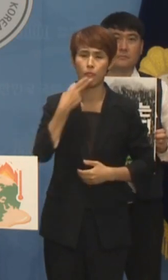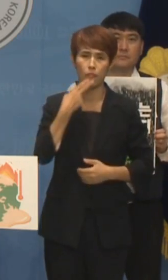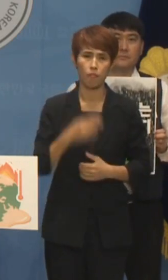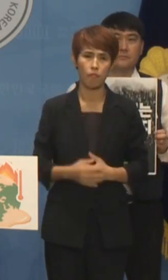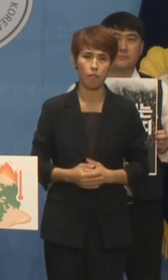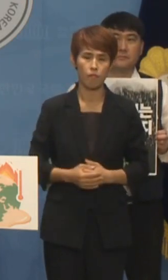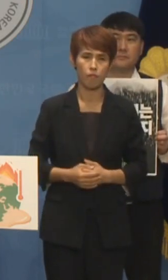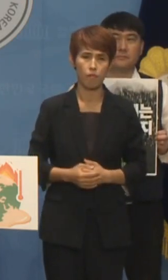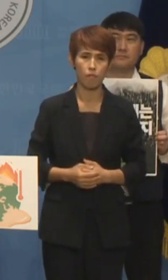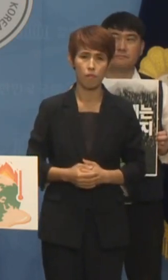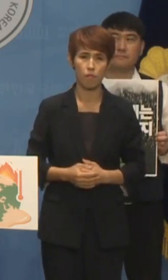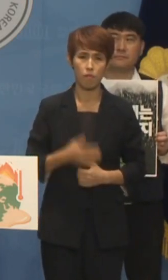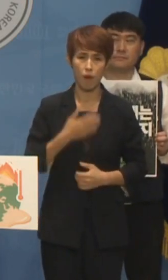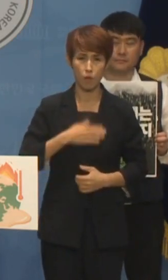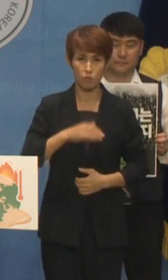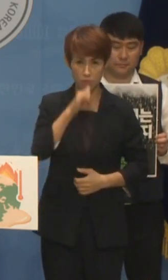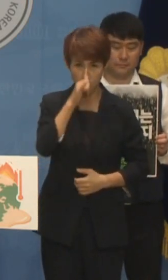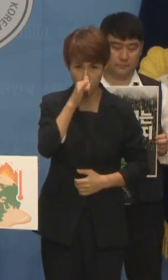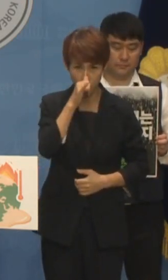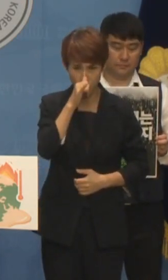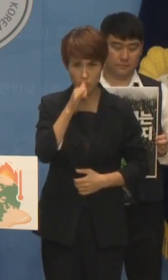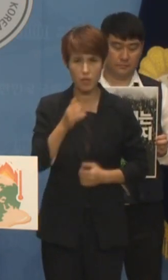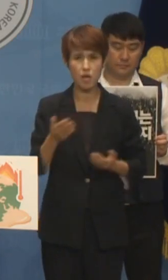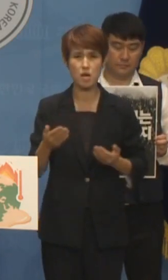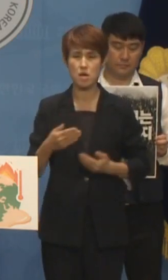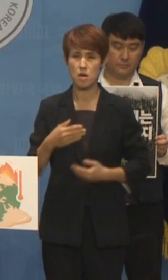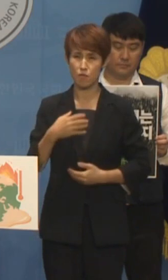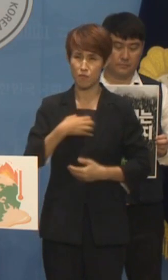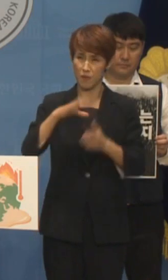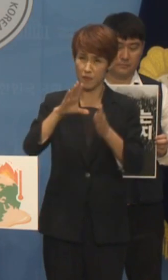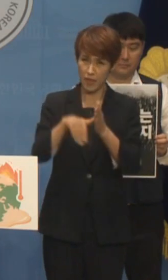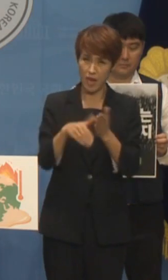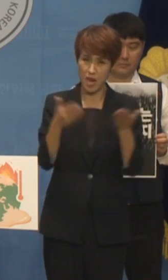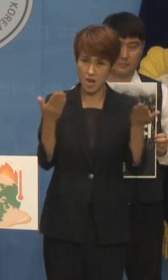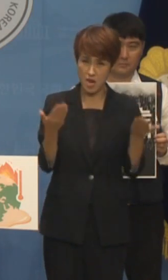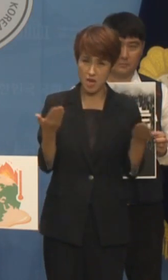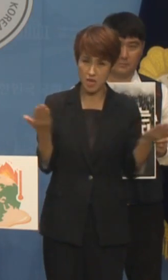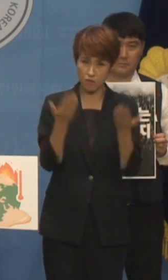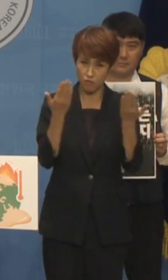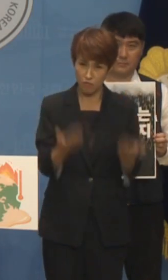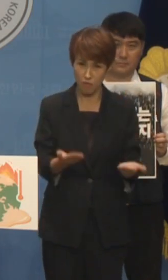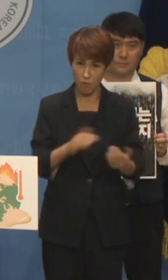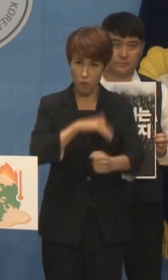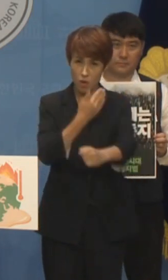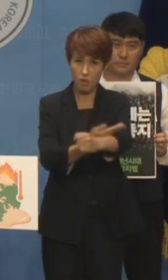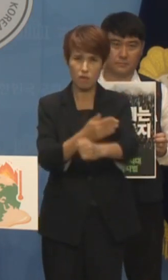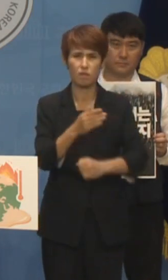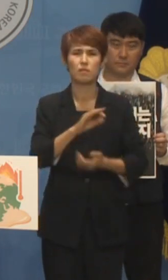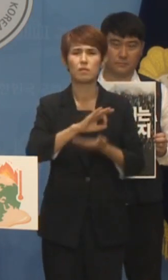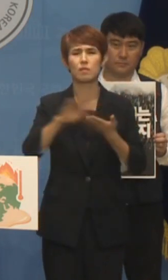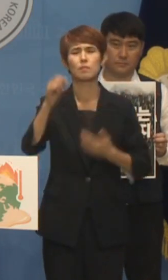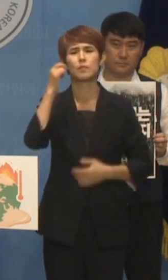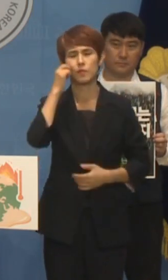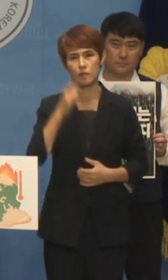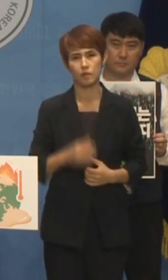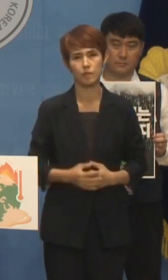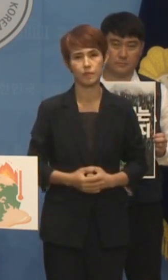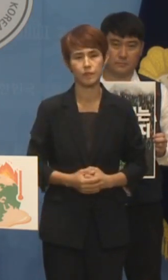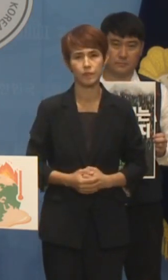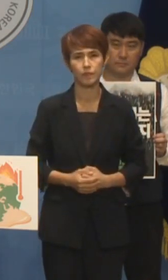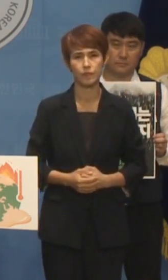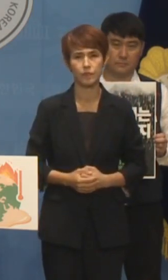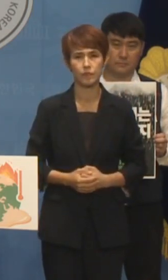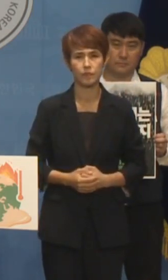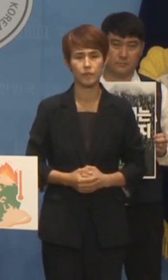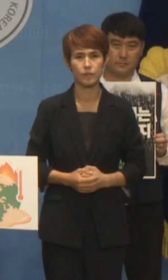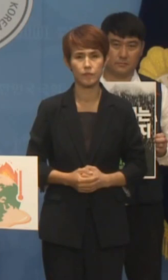해도 작업 중지권은 노동자들이 쉽게 사용할 수 있는 권리가 아닙니다. 우리 현장에서